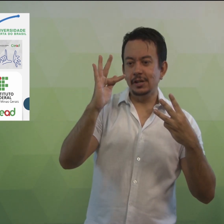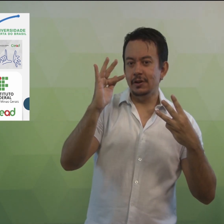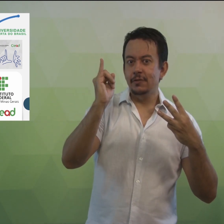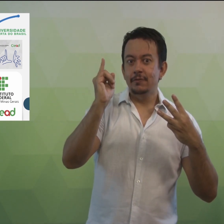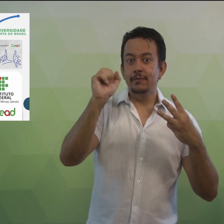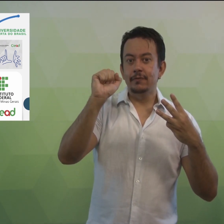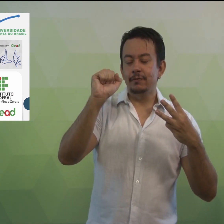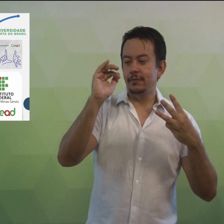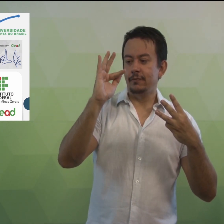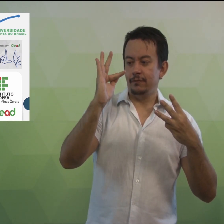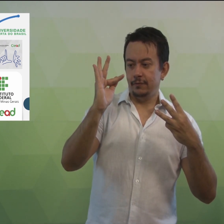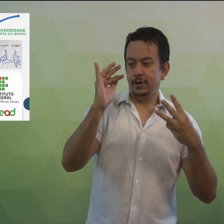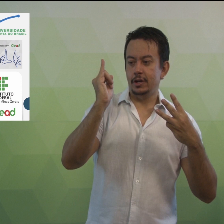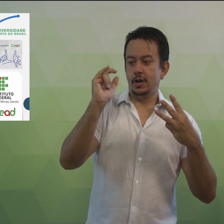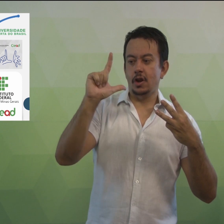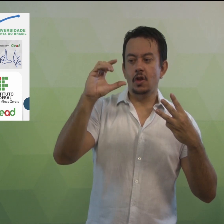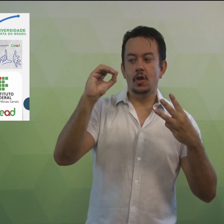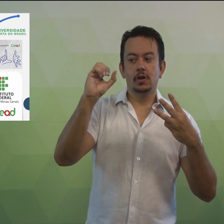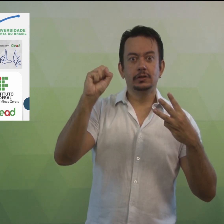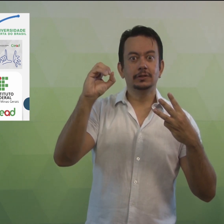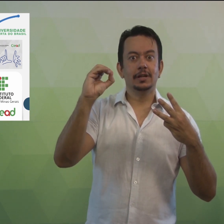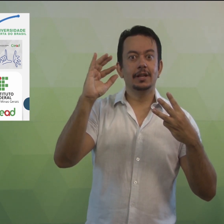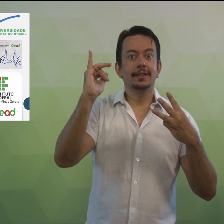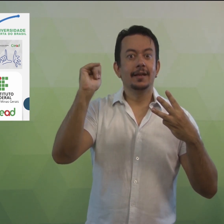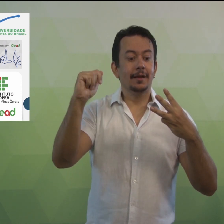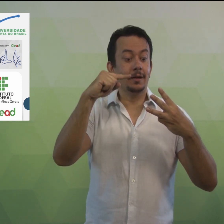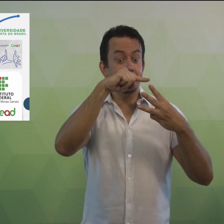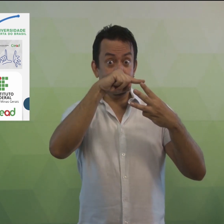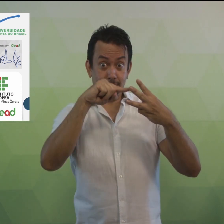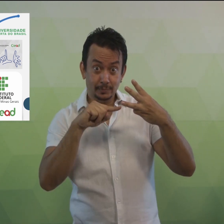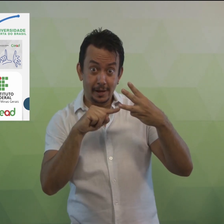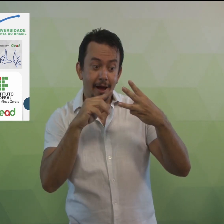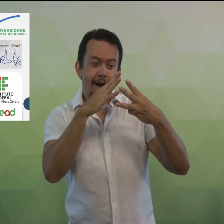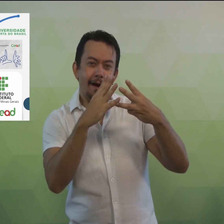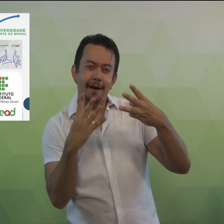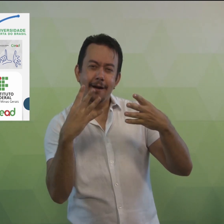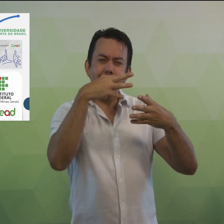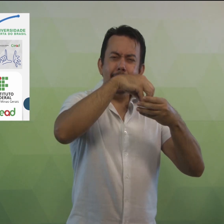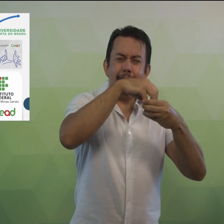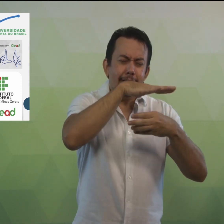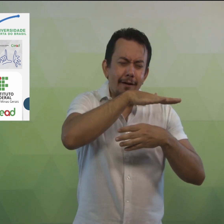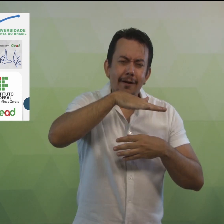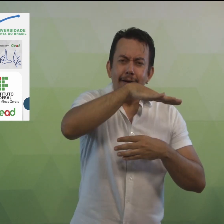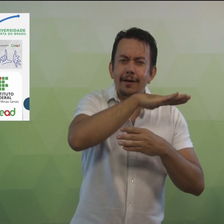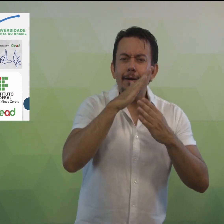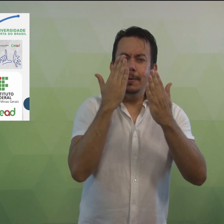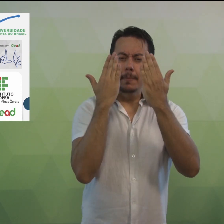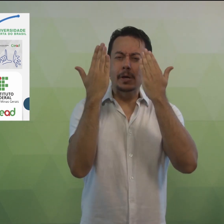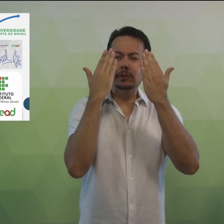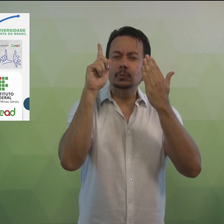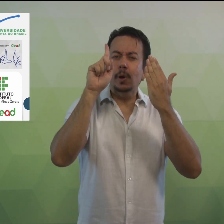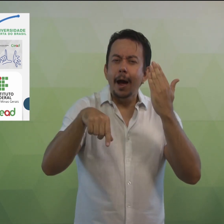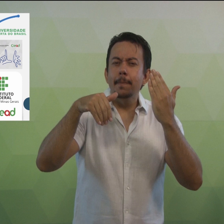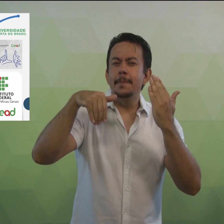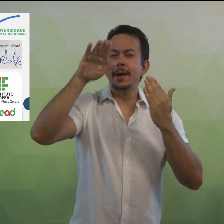e a filosofia, tá? Essas 3 áreas dentro